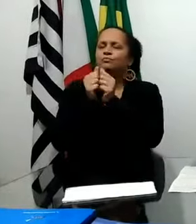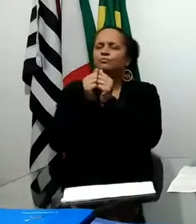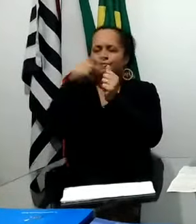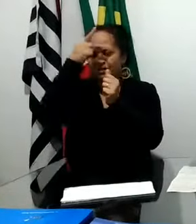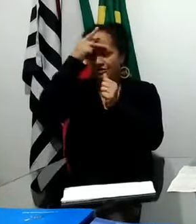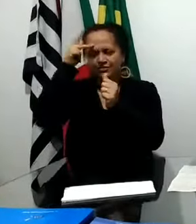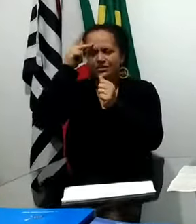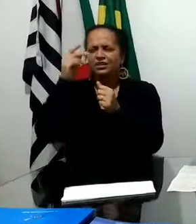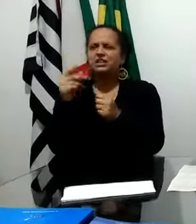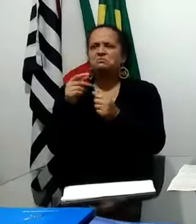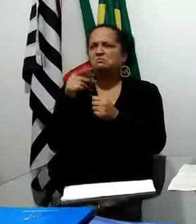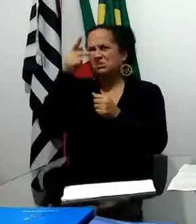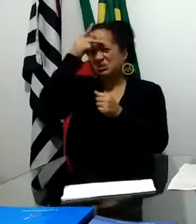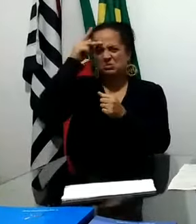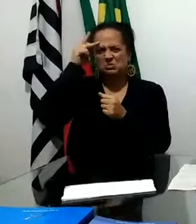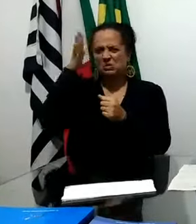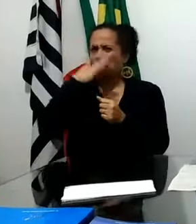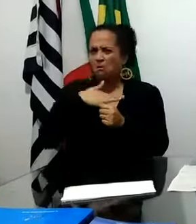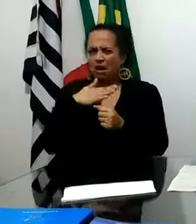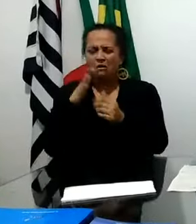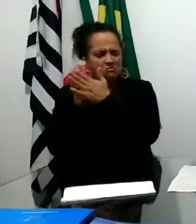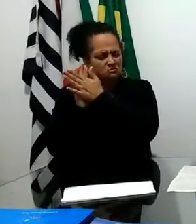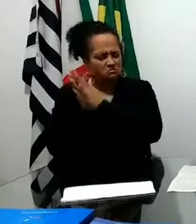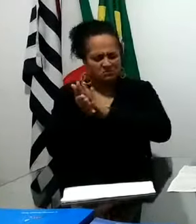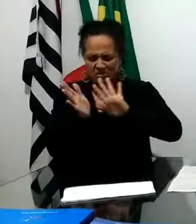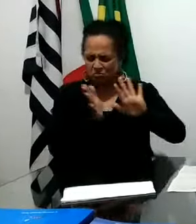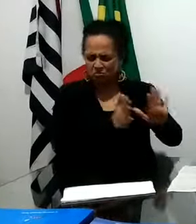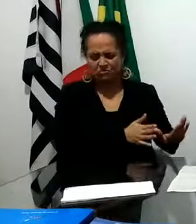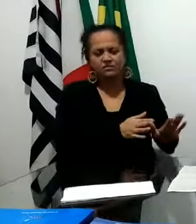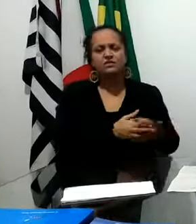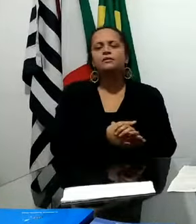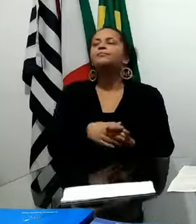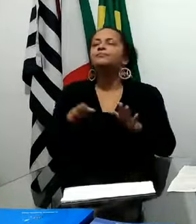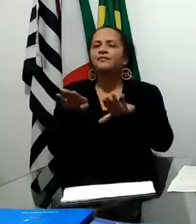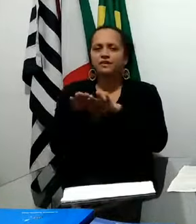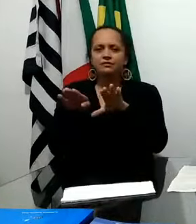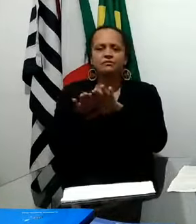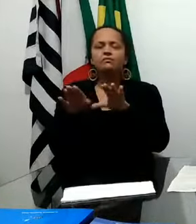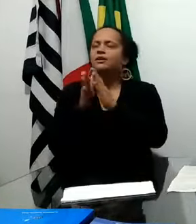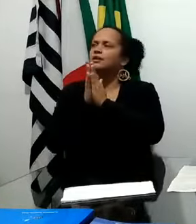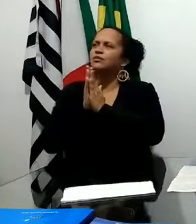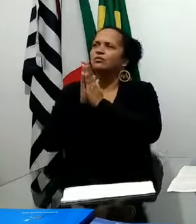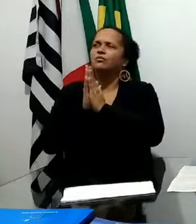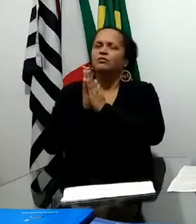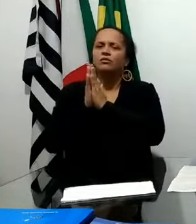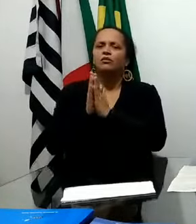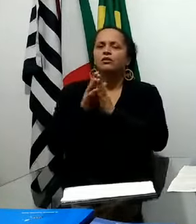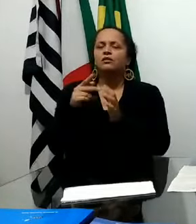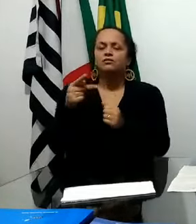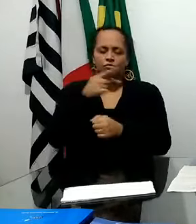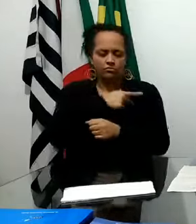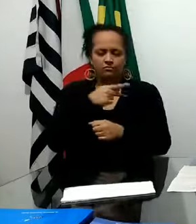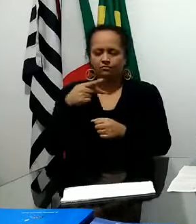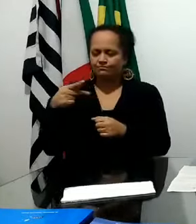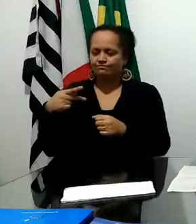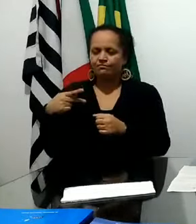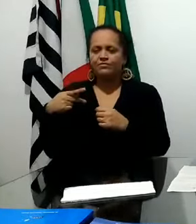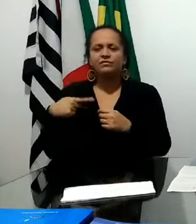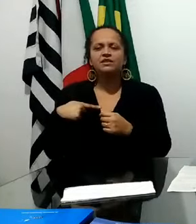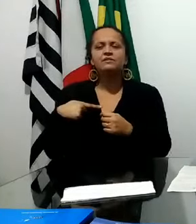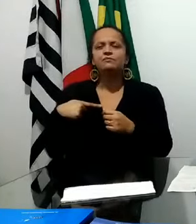em nome de Jesus Cristo. Pai, também eu oro por todas as autoridades espirituais, homens e mulheres, que o Senhor